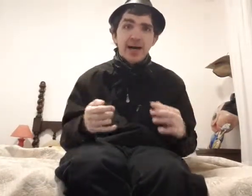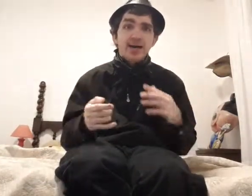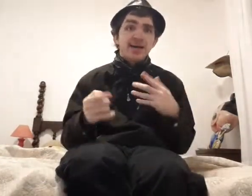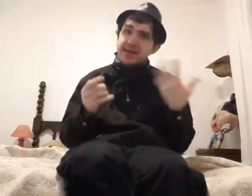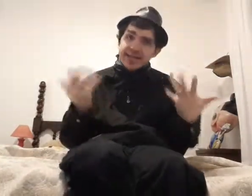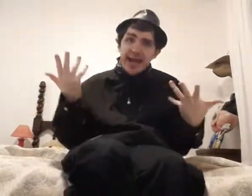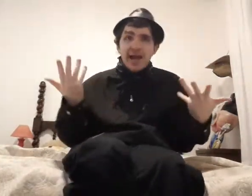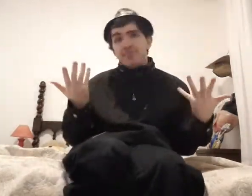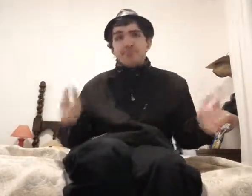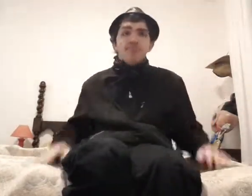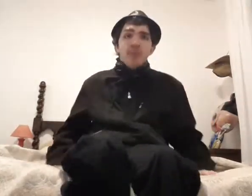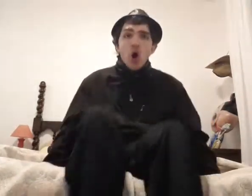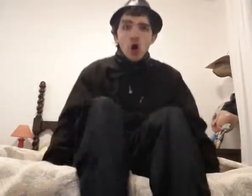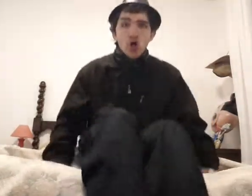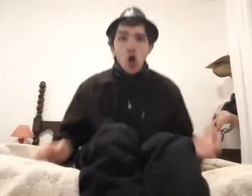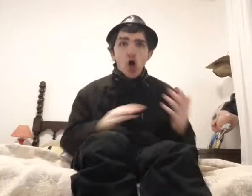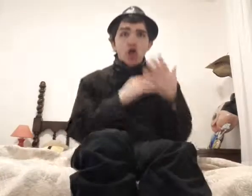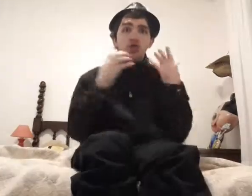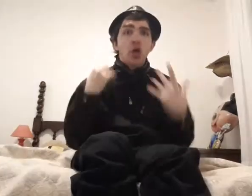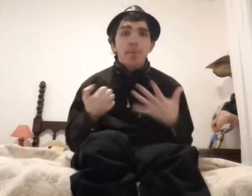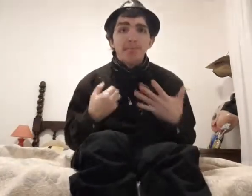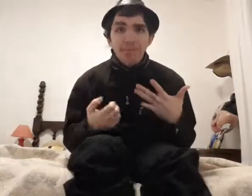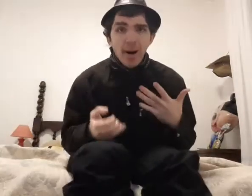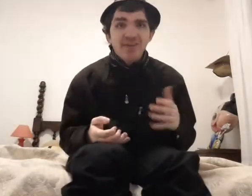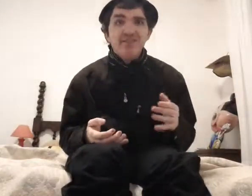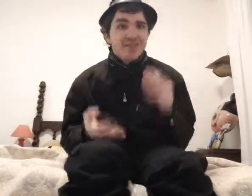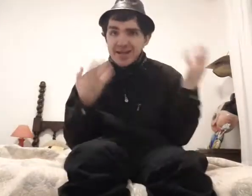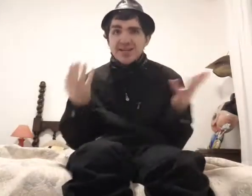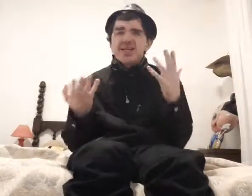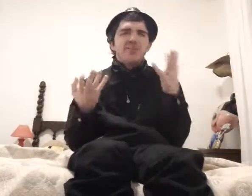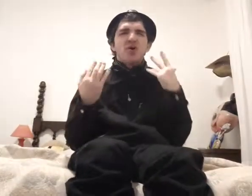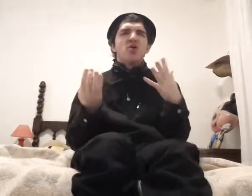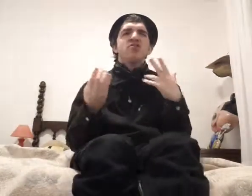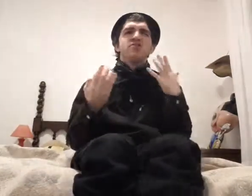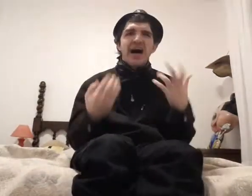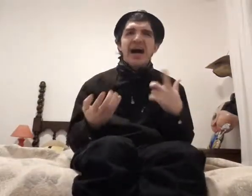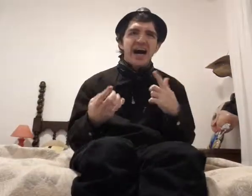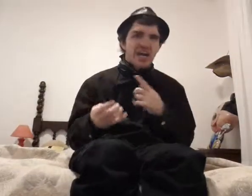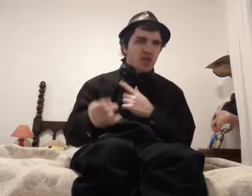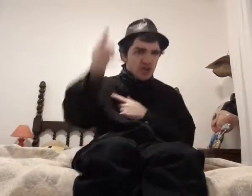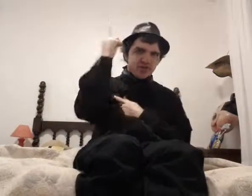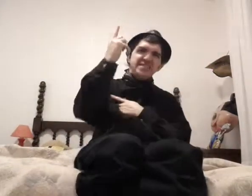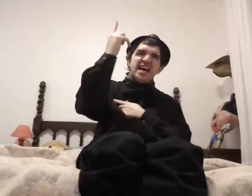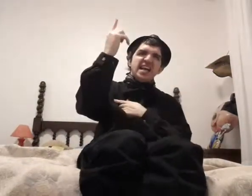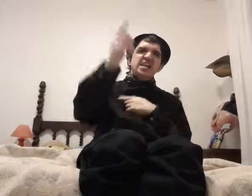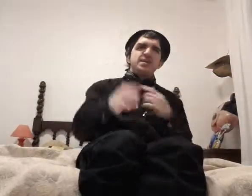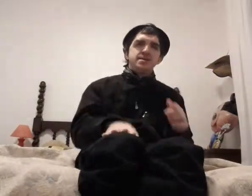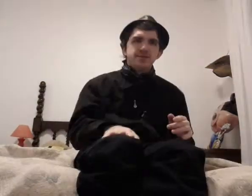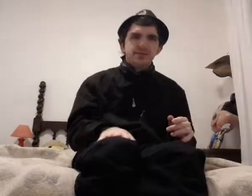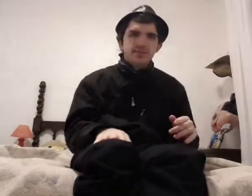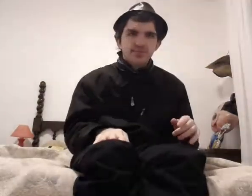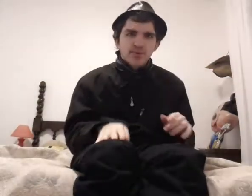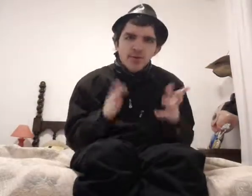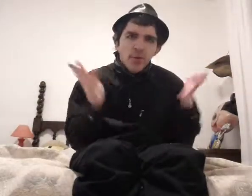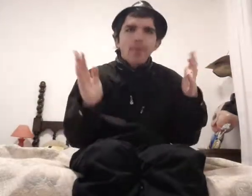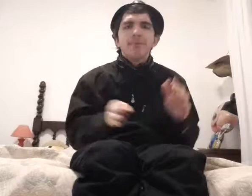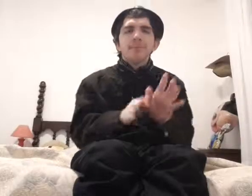Qu'elle manque de peau Oui, j'ai beau voir le ciel L